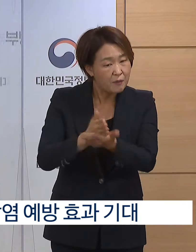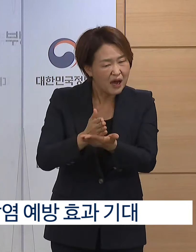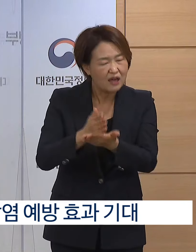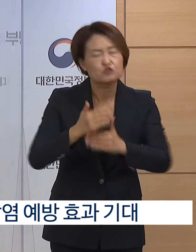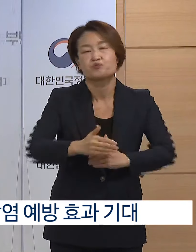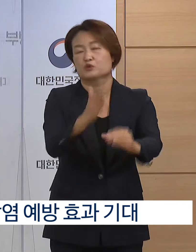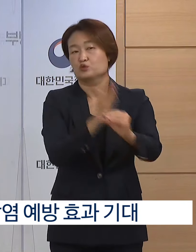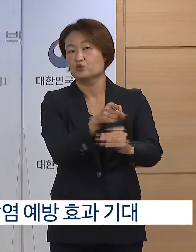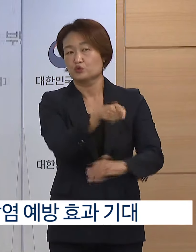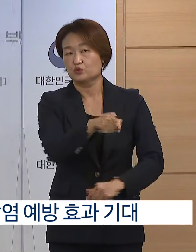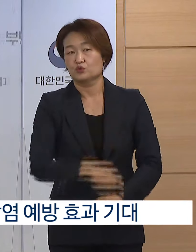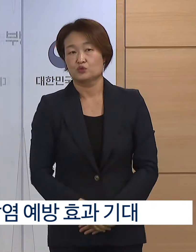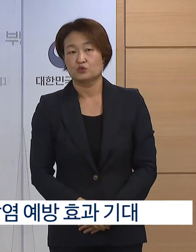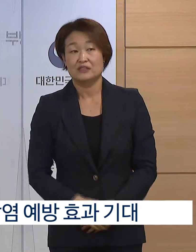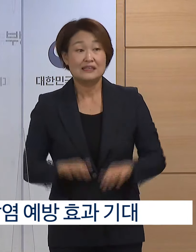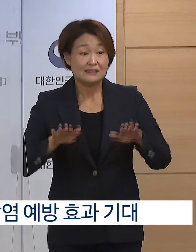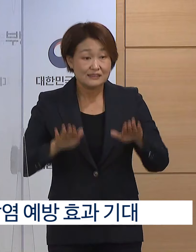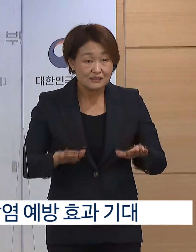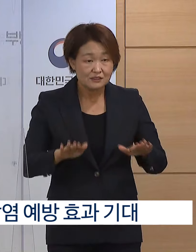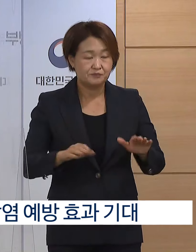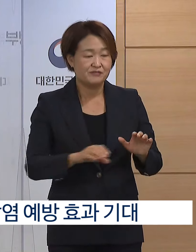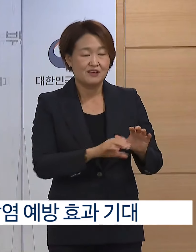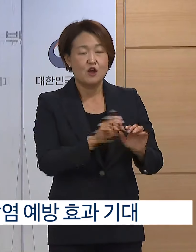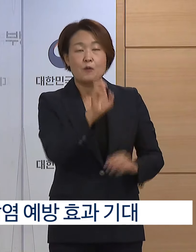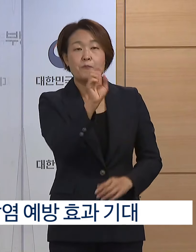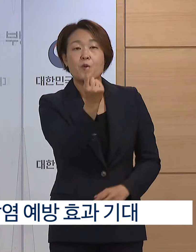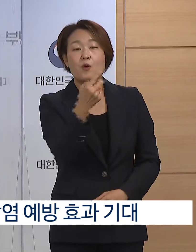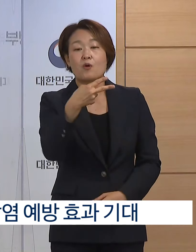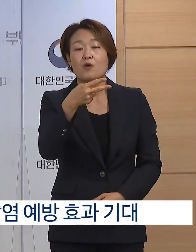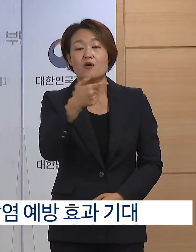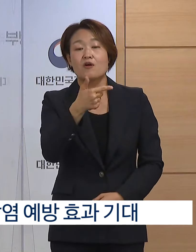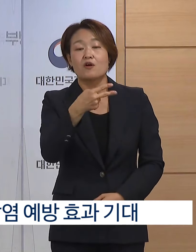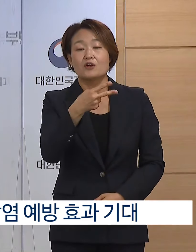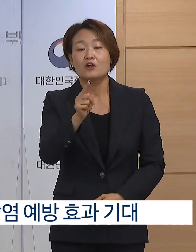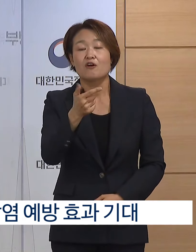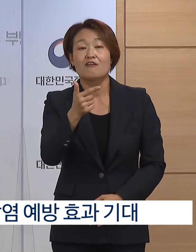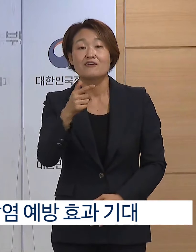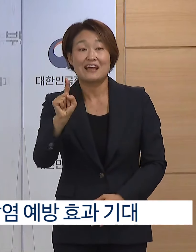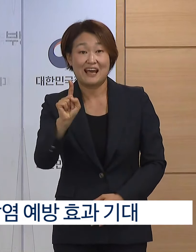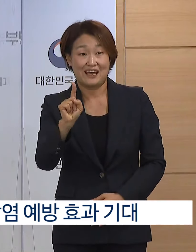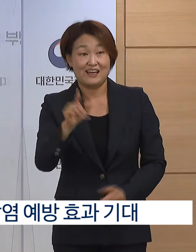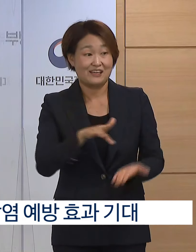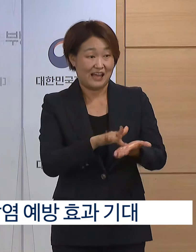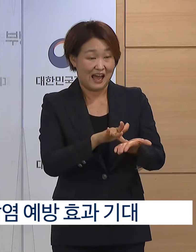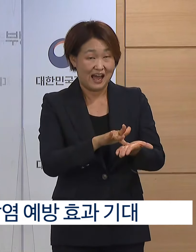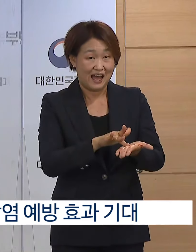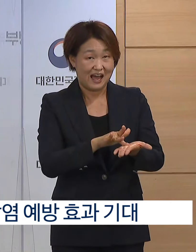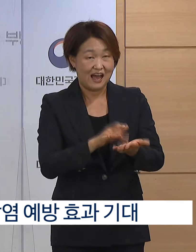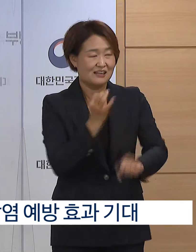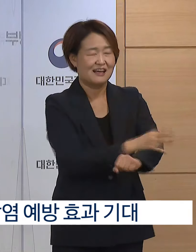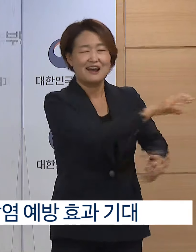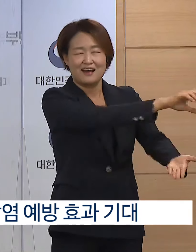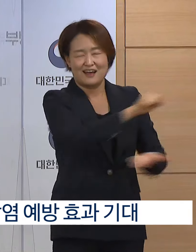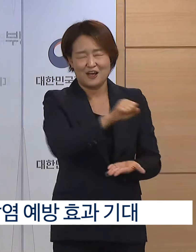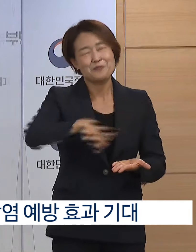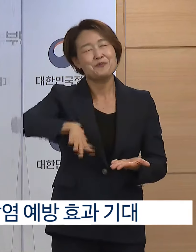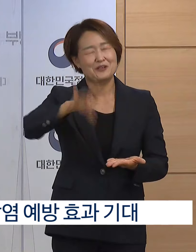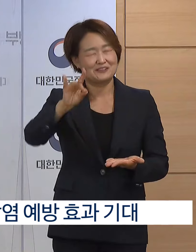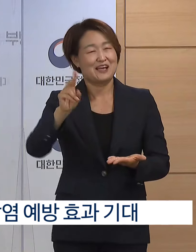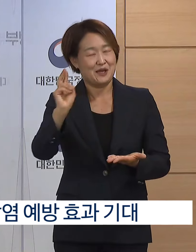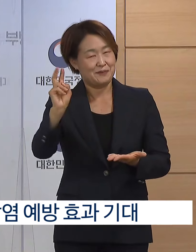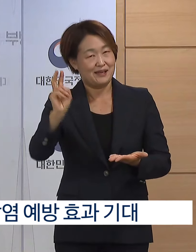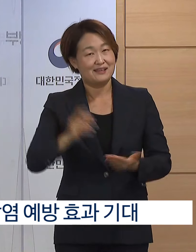국내에서는 BA.1 기반의 모더나 이가 백신이 가장 먼저 도입될 것으로 예상됩니다.